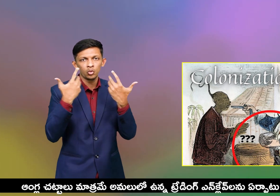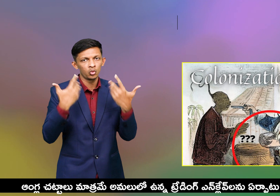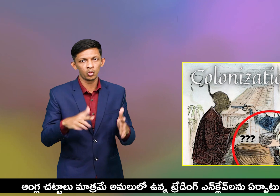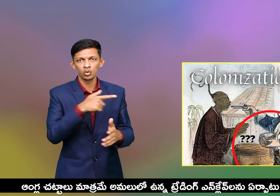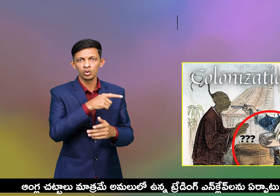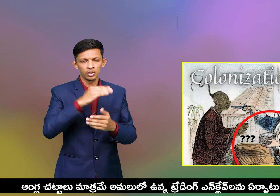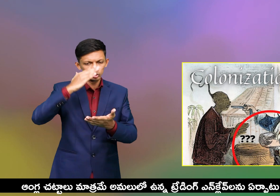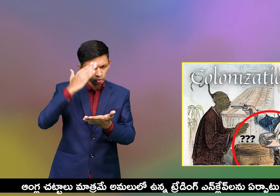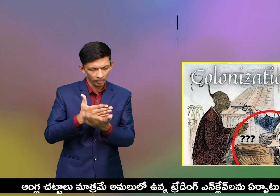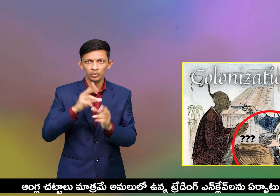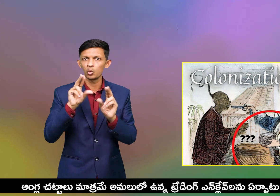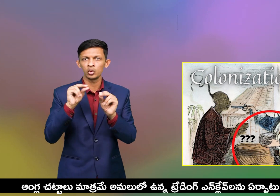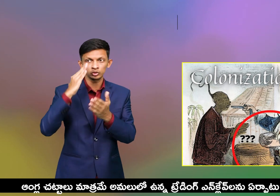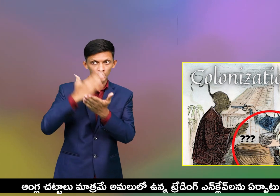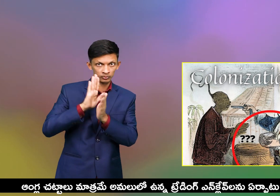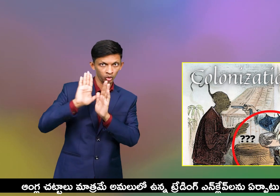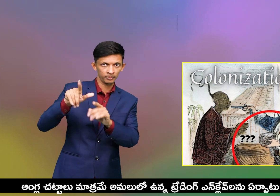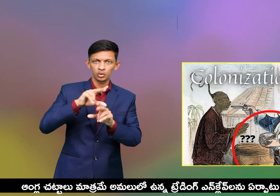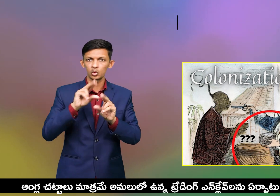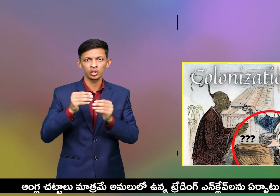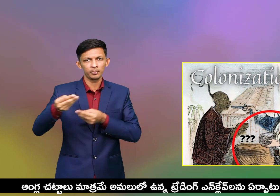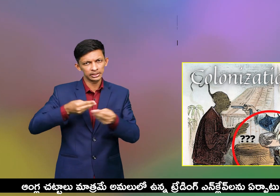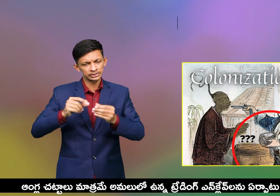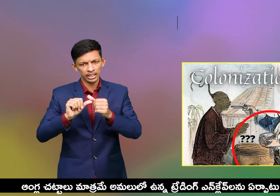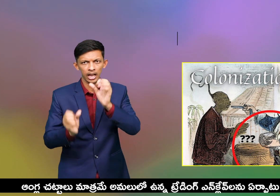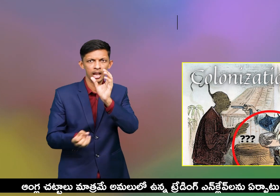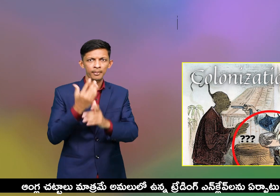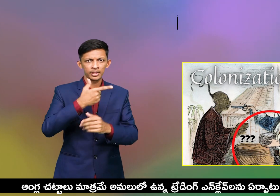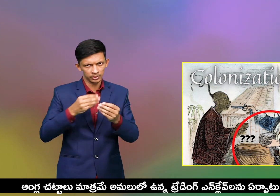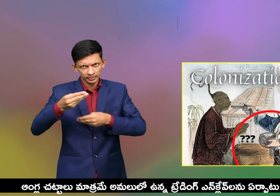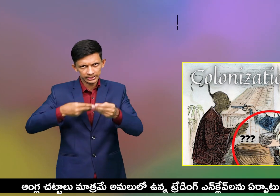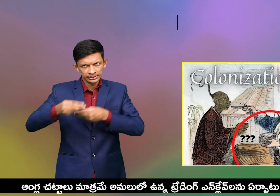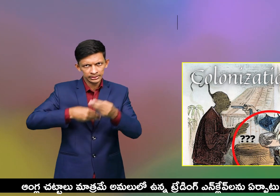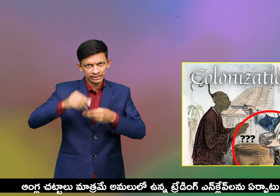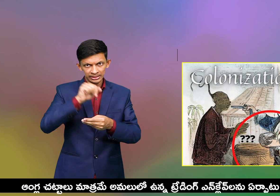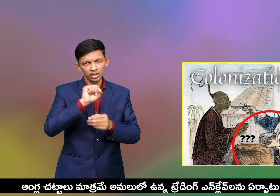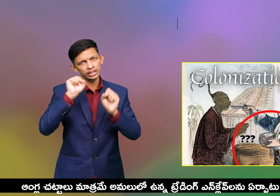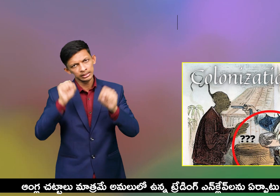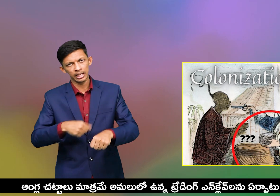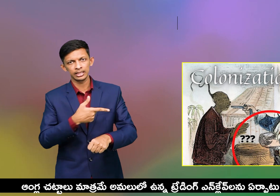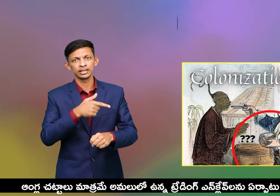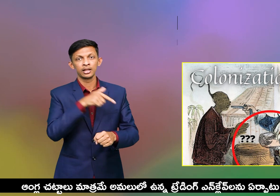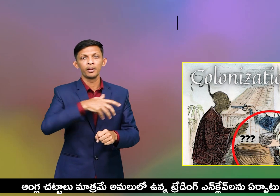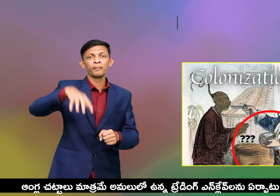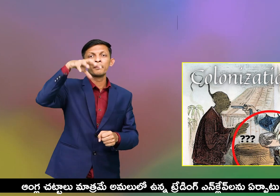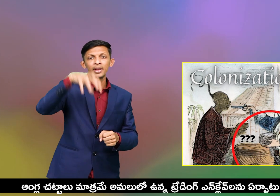చట్టాలు మాత్రమే అమలులో ఉన్న ట్రేడింగ్ ఎన్క్లేవ్లను ఏర్పాటు చేయడానికి అనుమతించాయి.